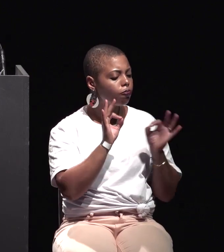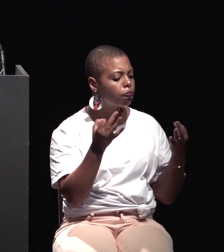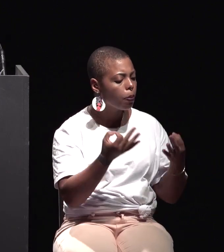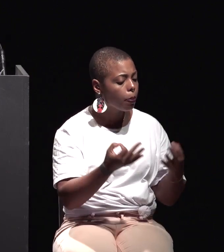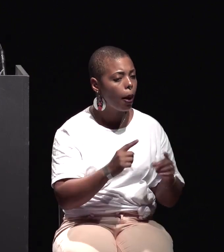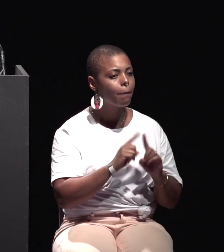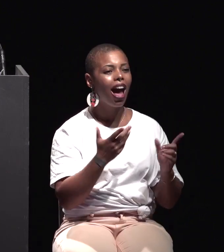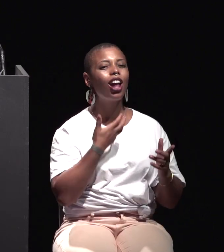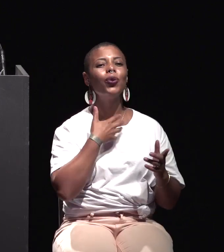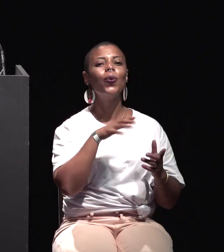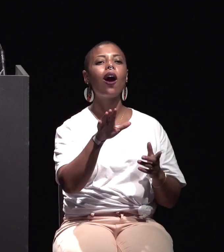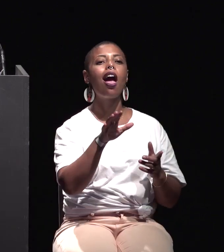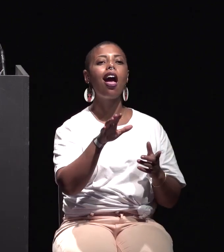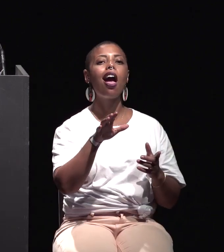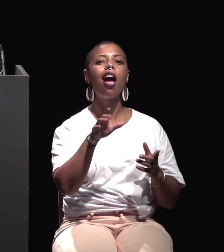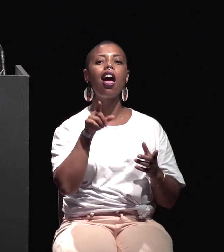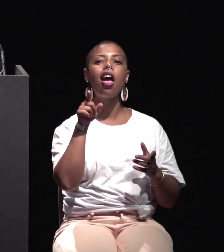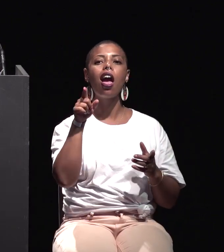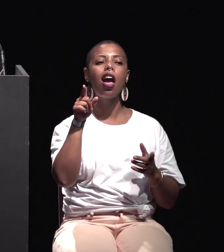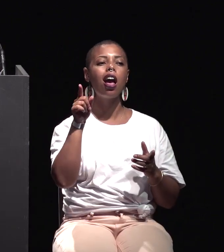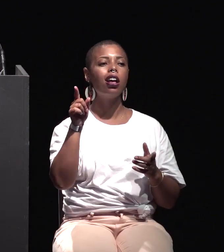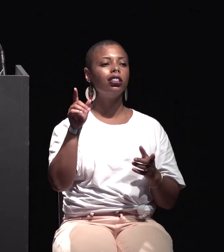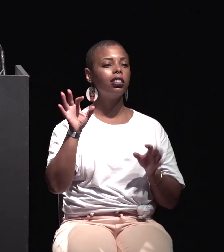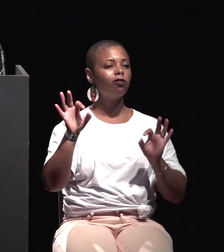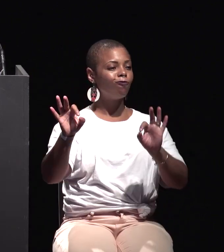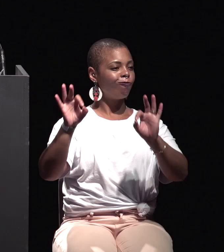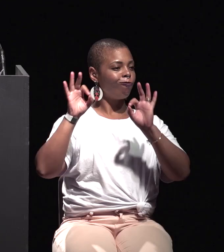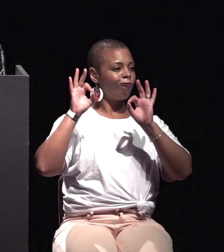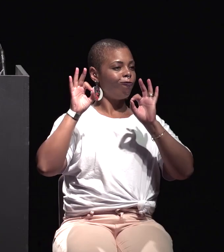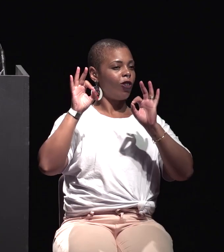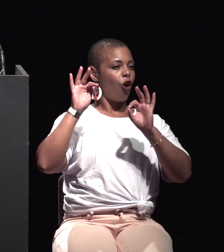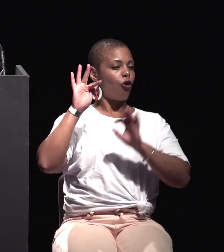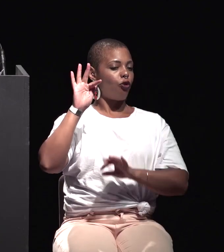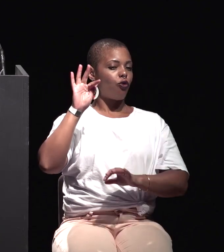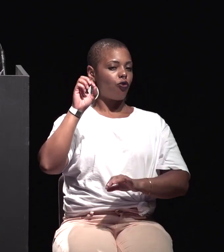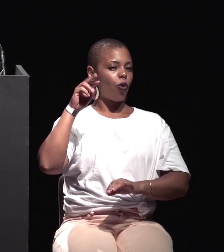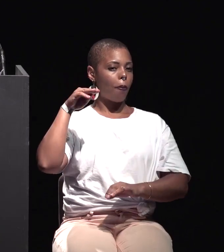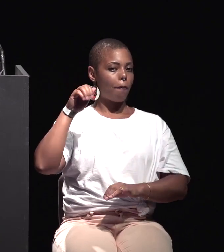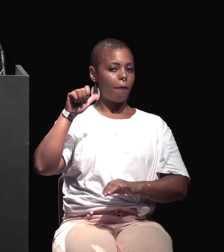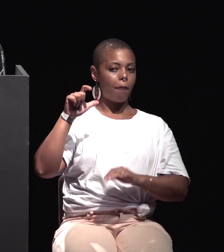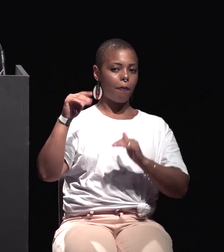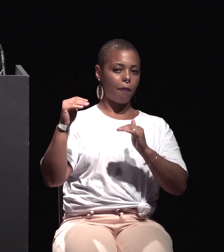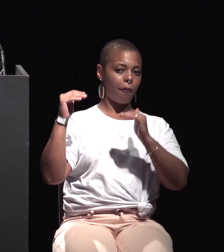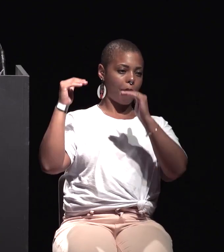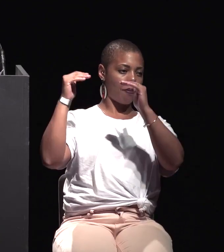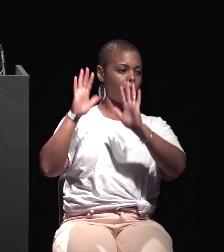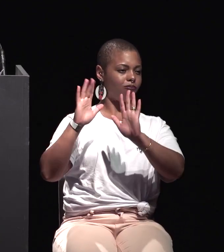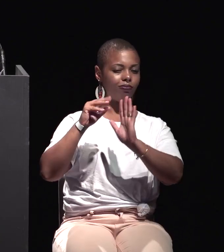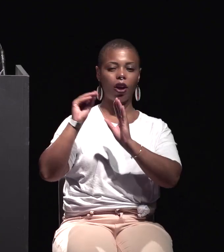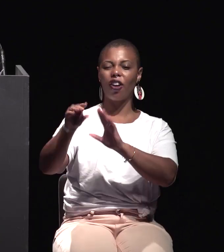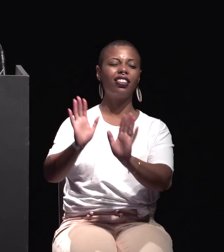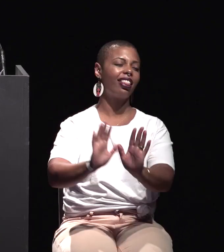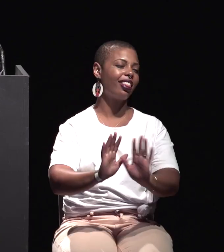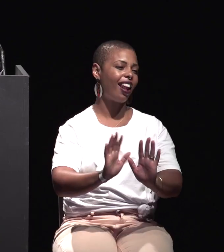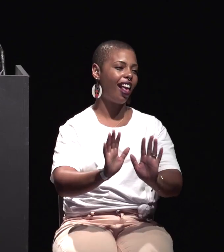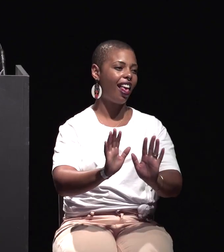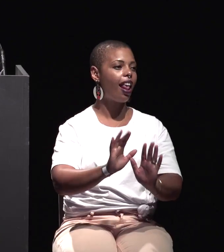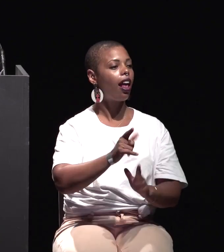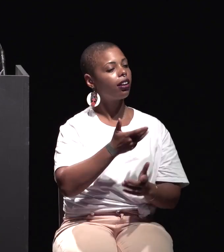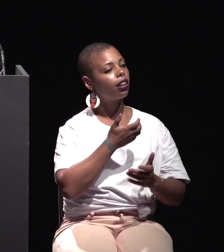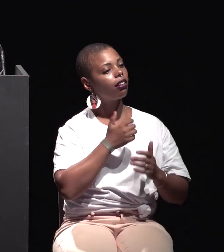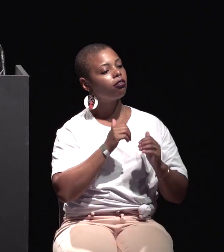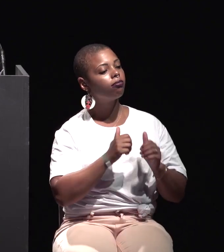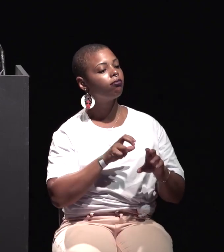né, num catálogo mais formal das publicações